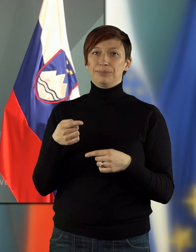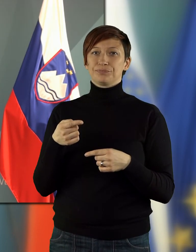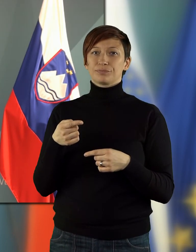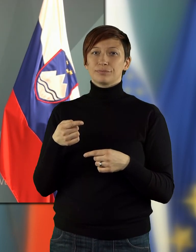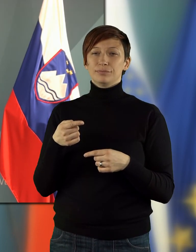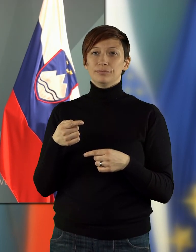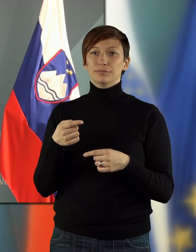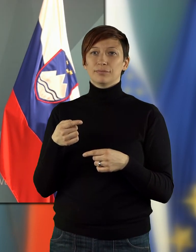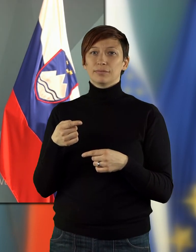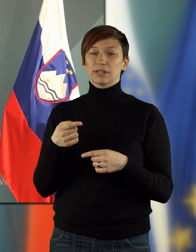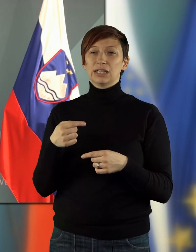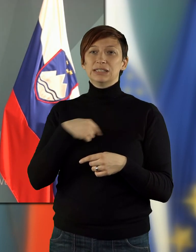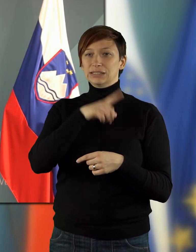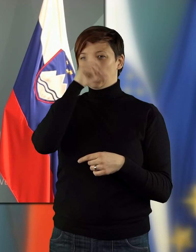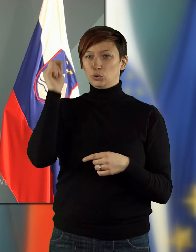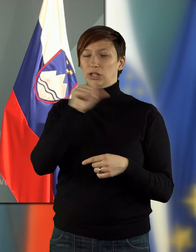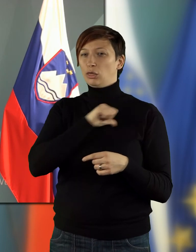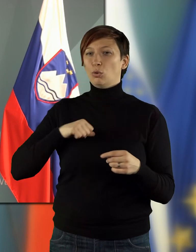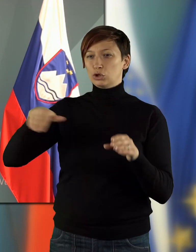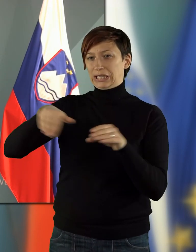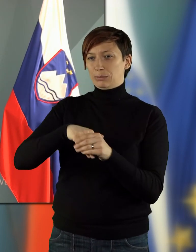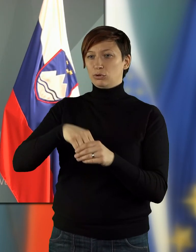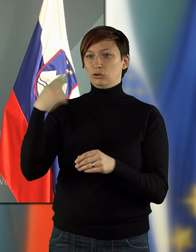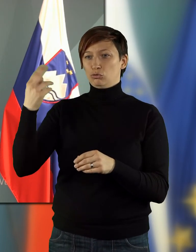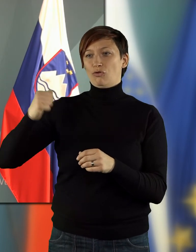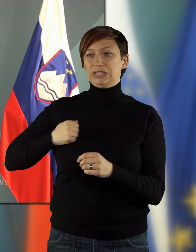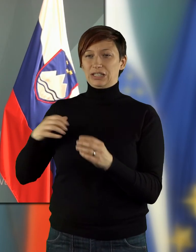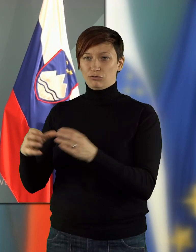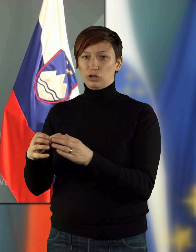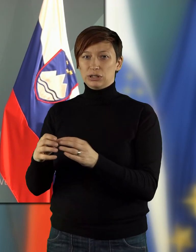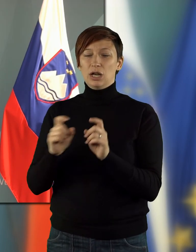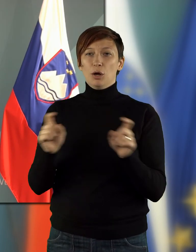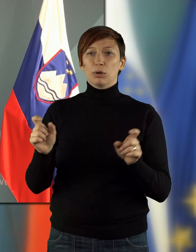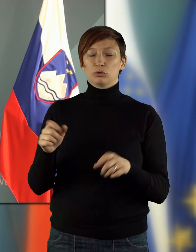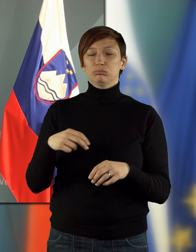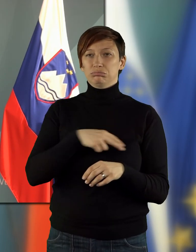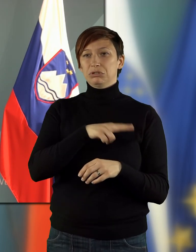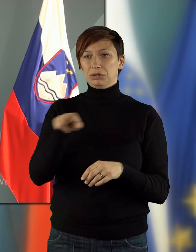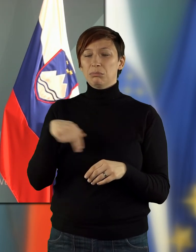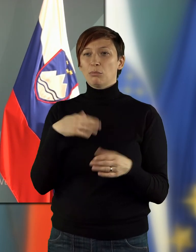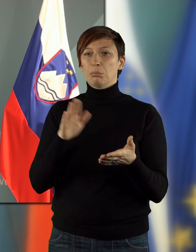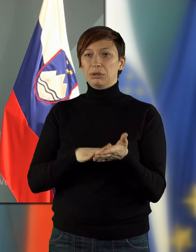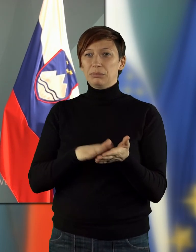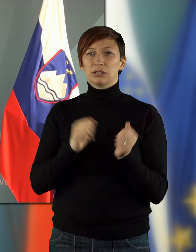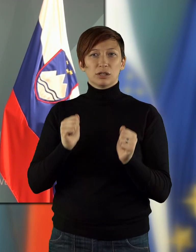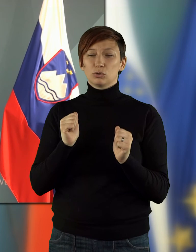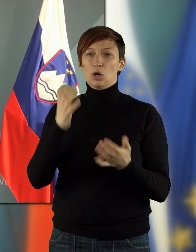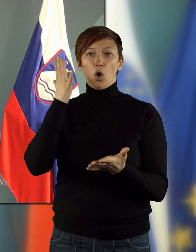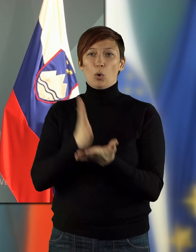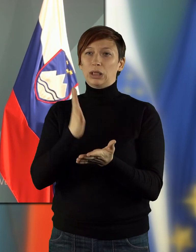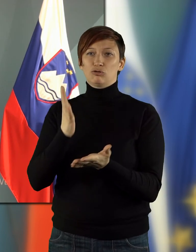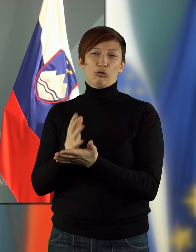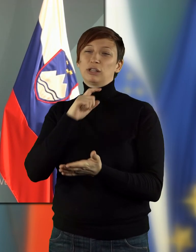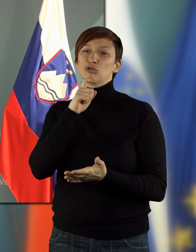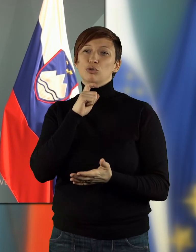tem, da se ljudje nočejo zaposliti v slovenski vojski, pa kljub temu imamo primere